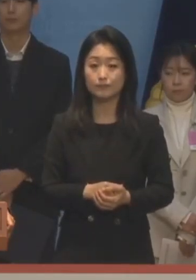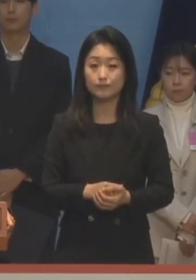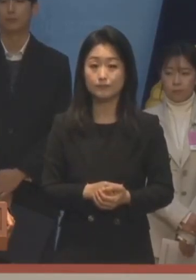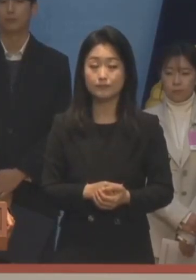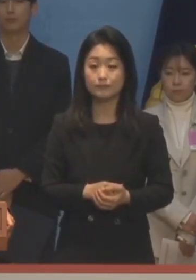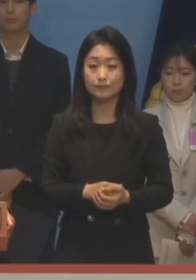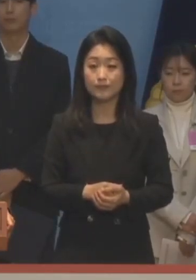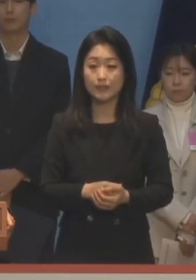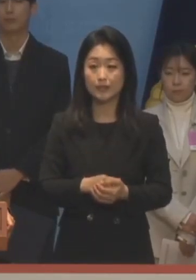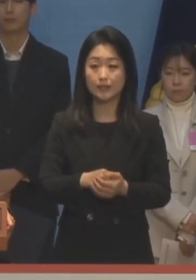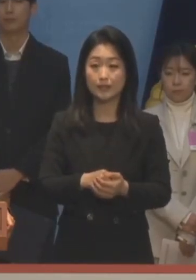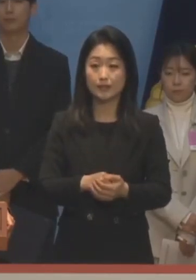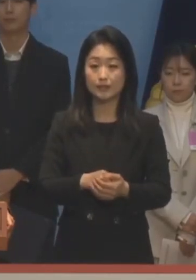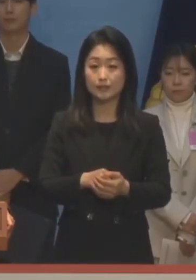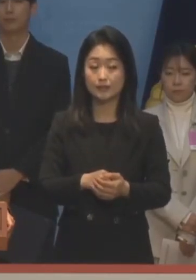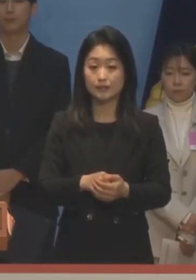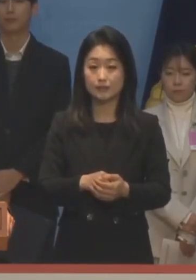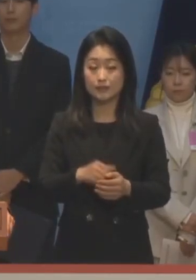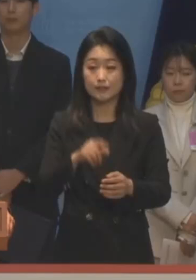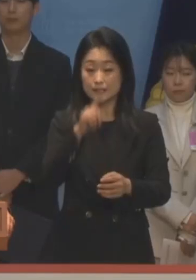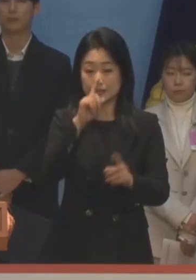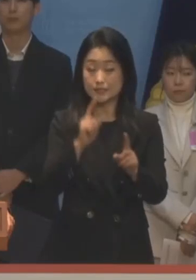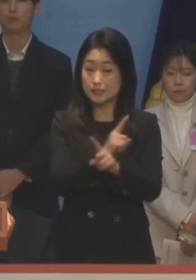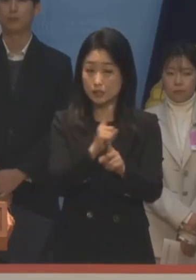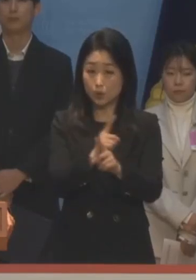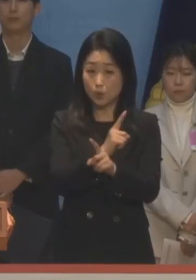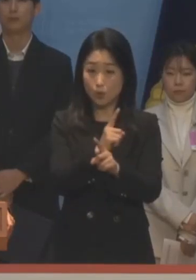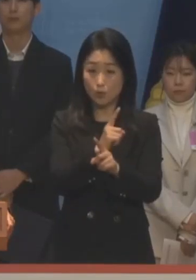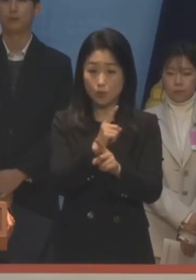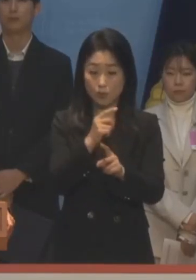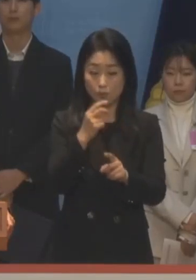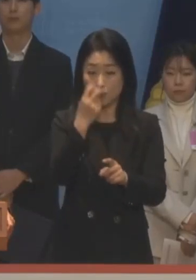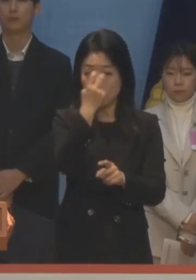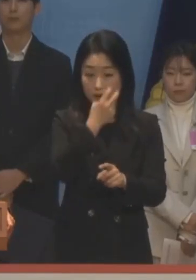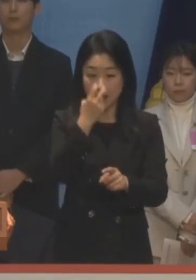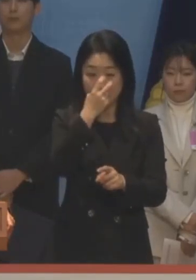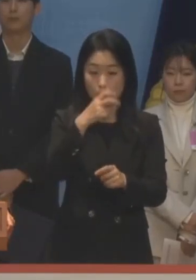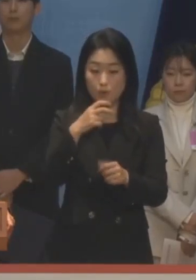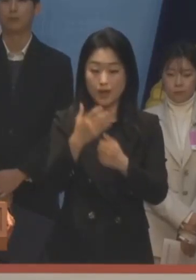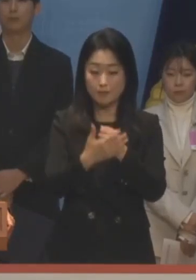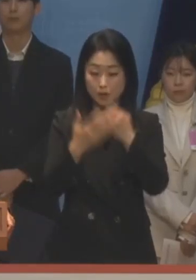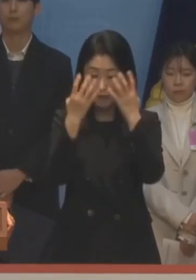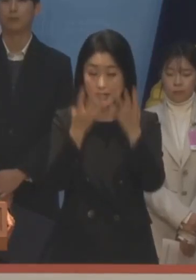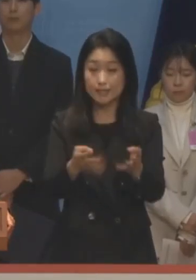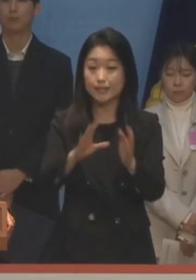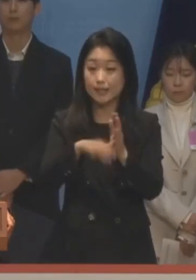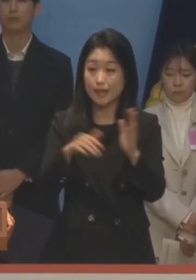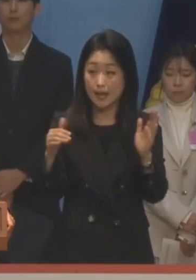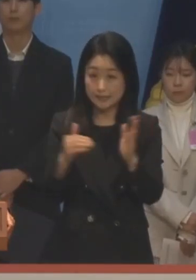감호자는 치료 감호의 집행이 종료되거나 면제될 때까지